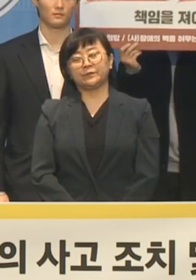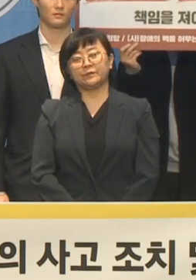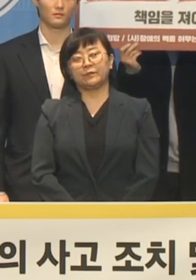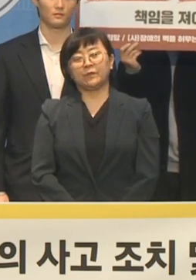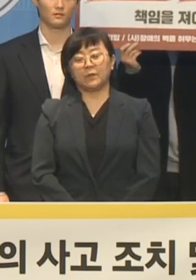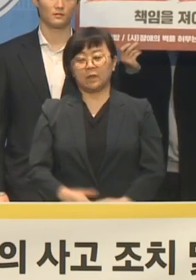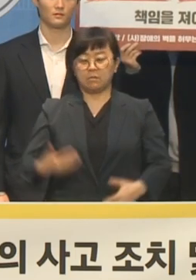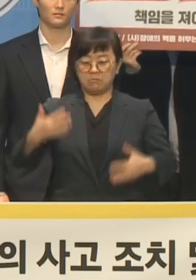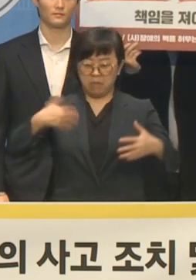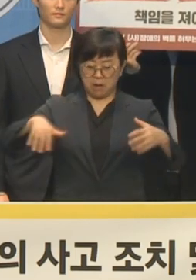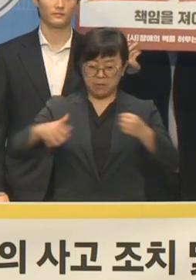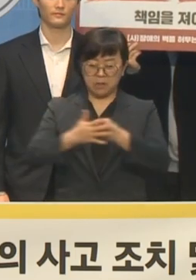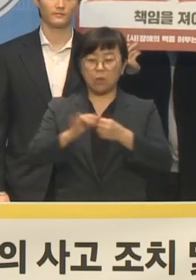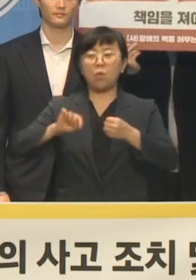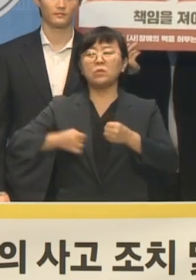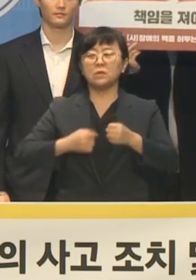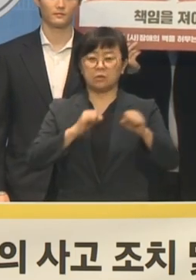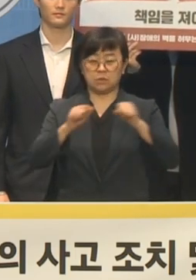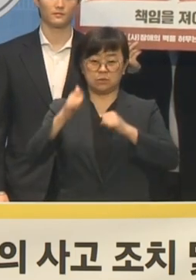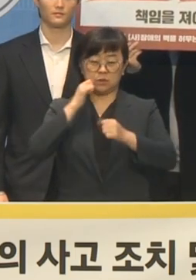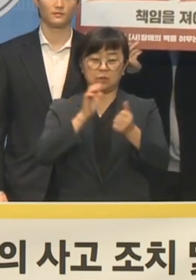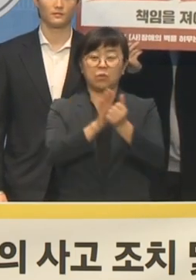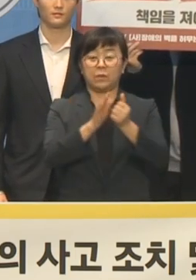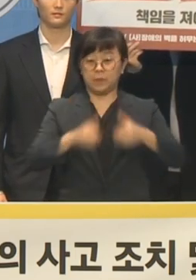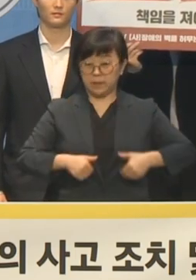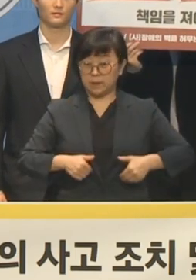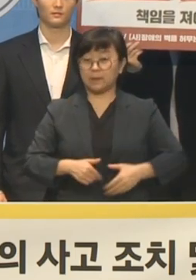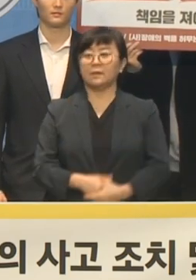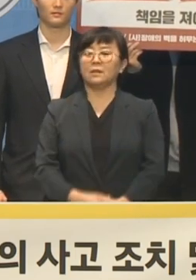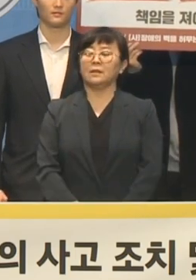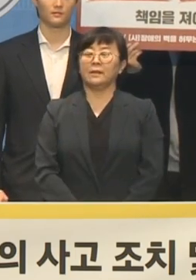사지마비로 누군가의 도움 없이는 움직일 수 없는 상태입니다.